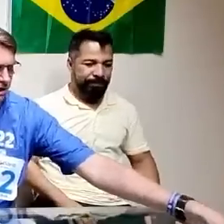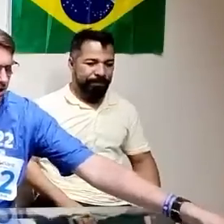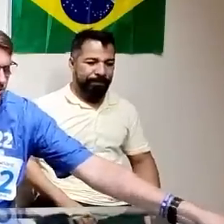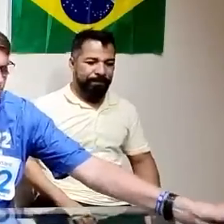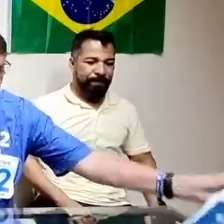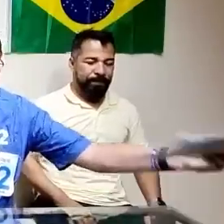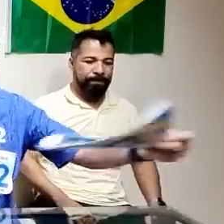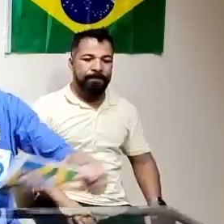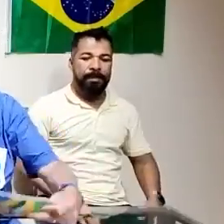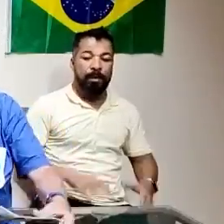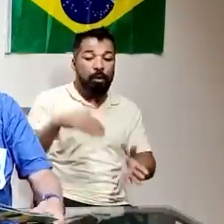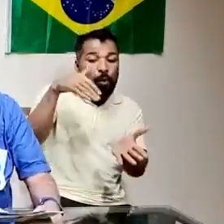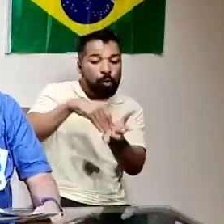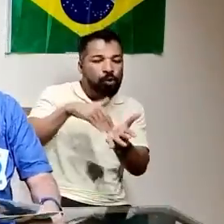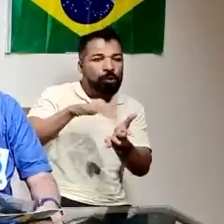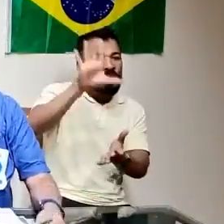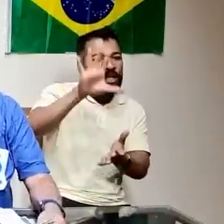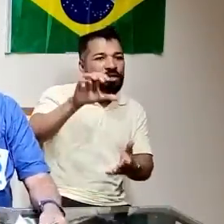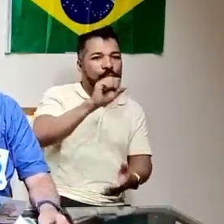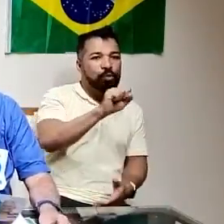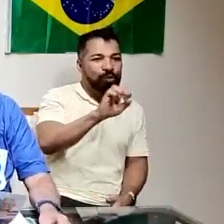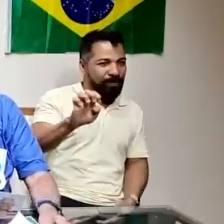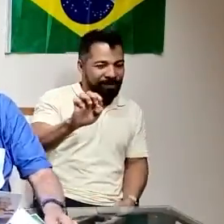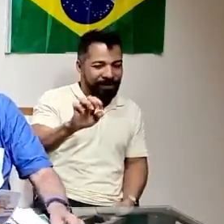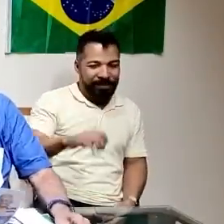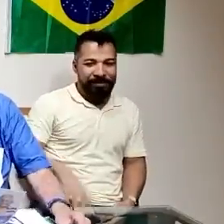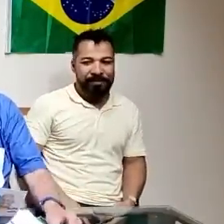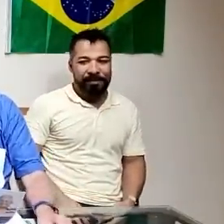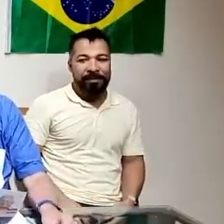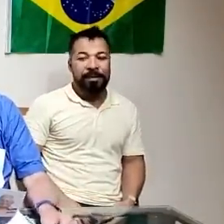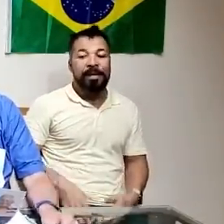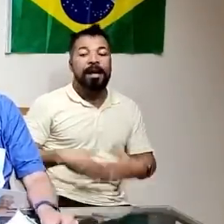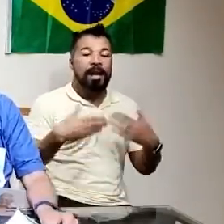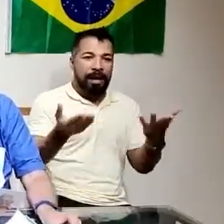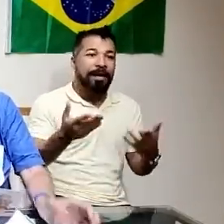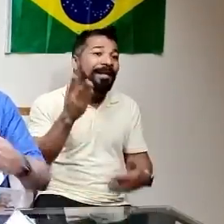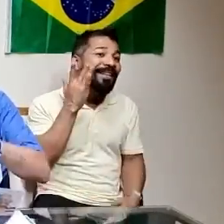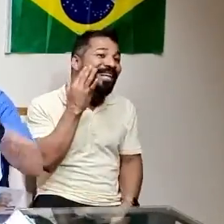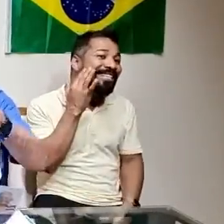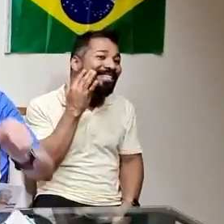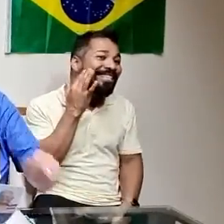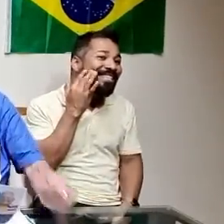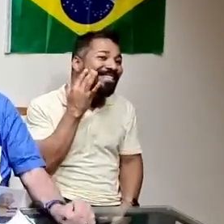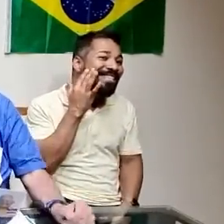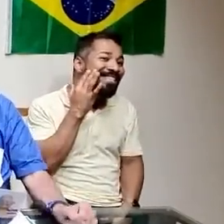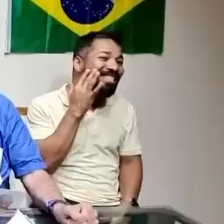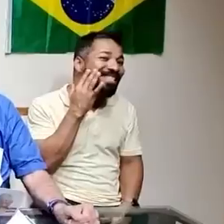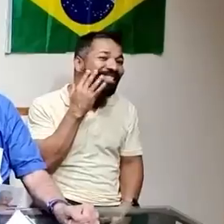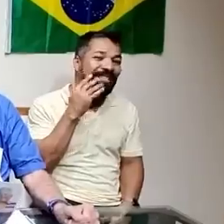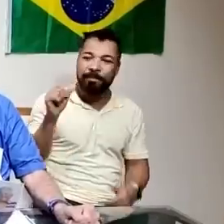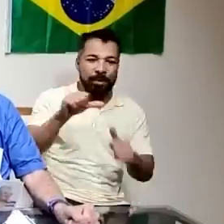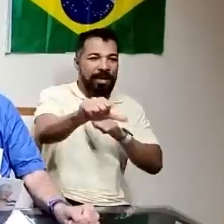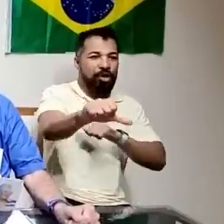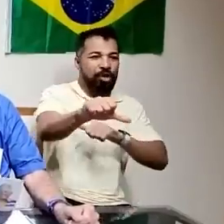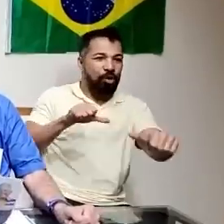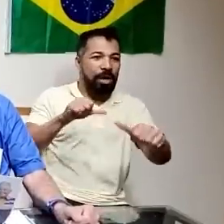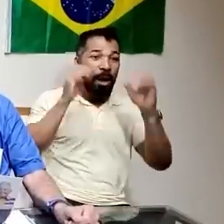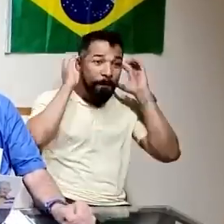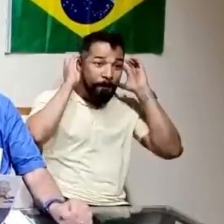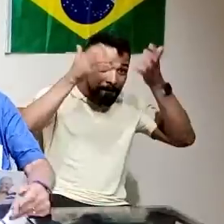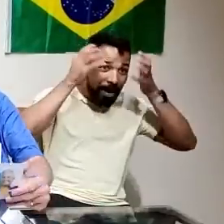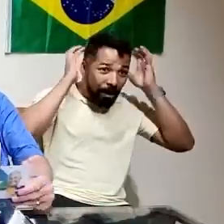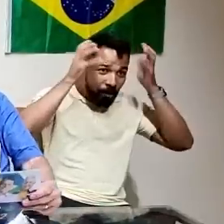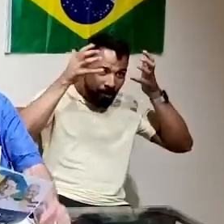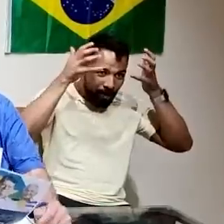aqui a região sudeste. Eu vou fazer a propaganda aqui do Tarcísio, depois ele troca aí a cadeira aí com o Marcos Pontes para a